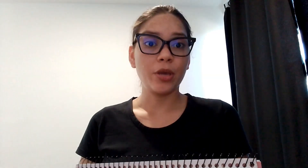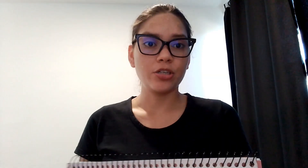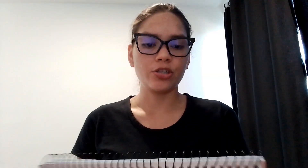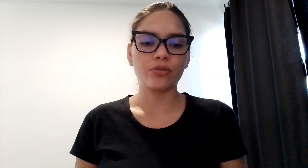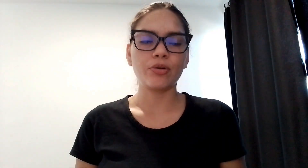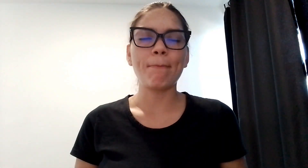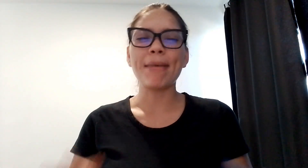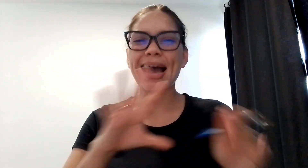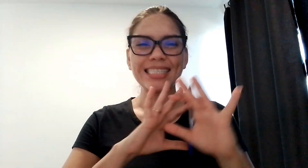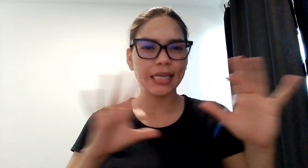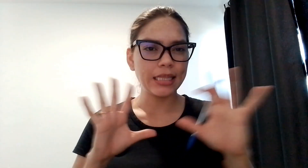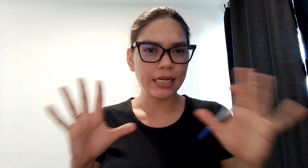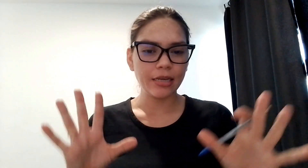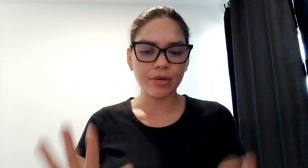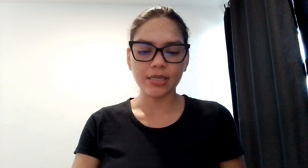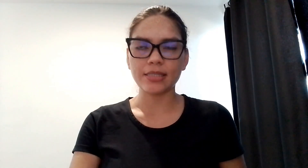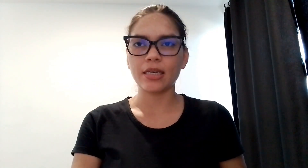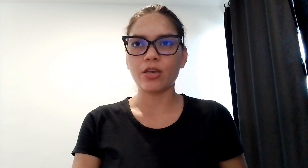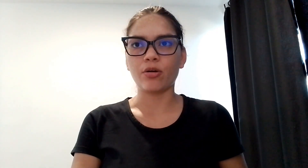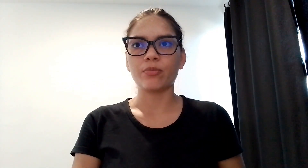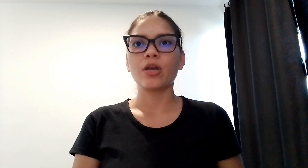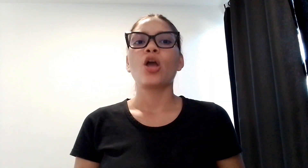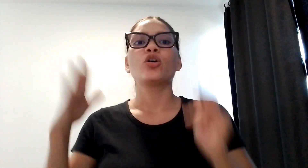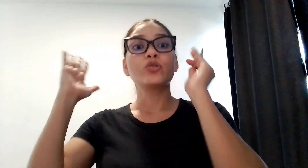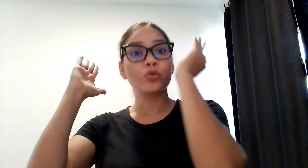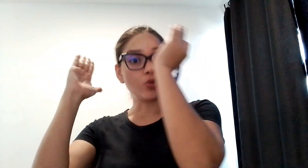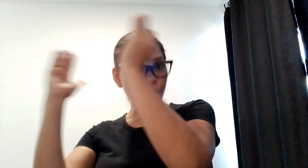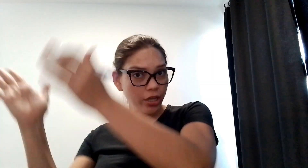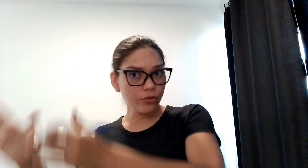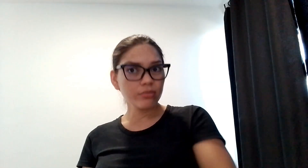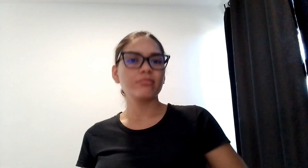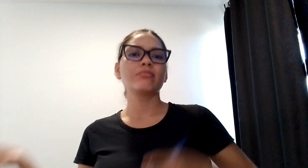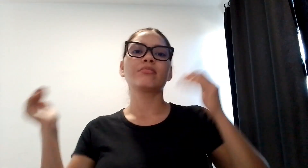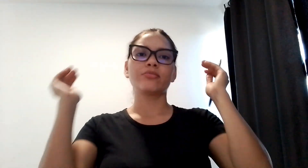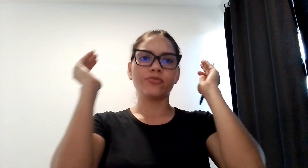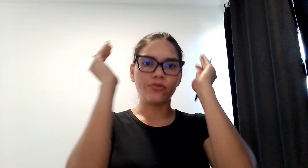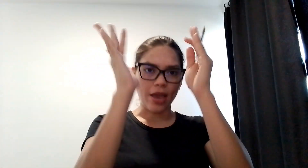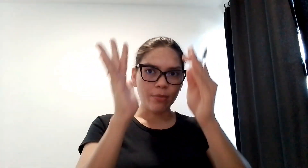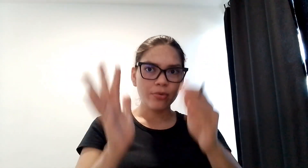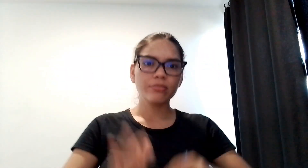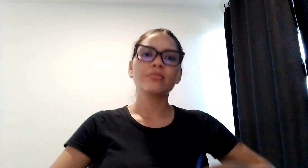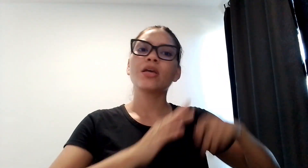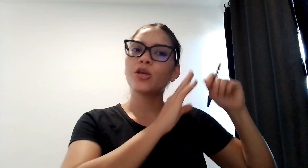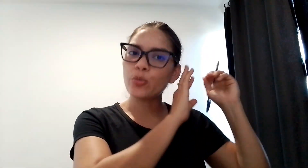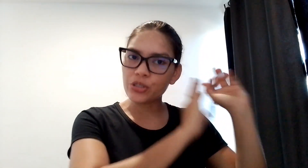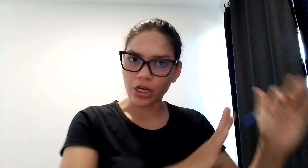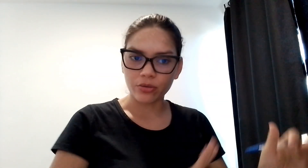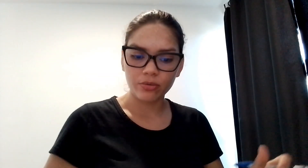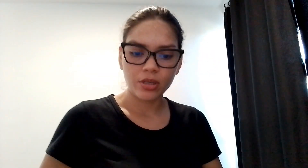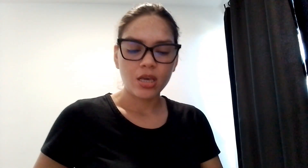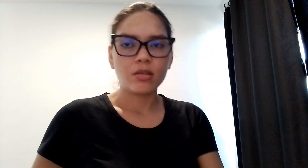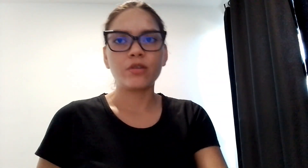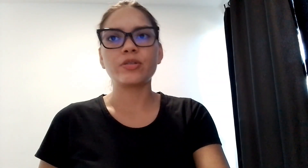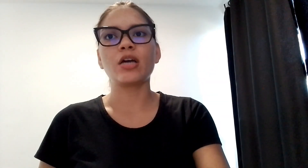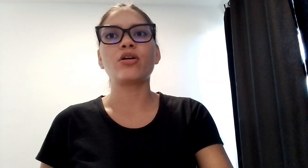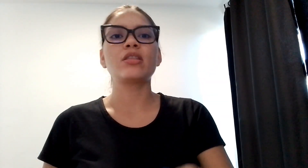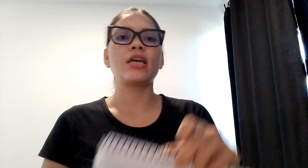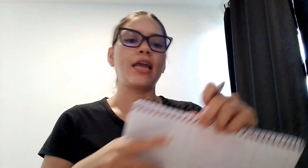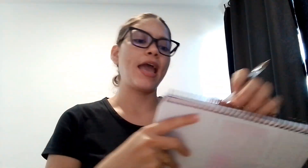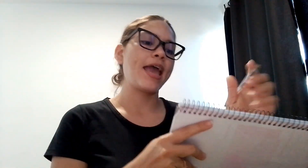Geralmente, a estrutura básica da Libras é essa aqui, ó. Sujeito, verbo e objeto. Então, você anota aí.